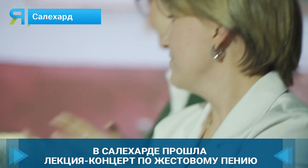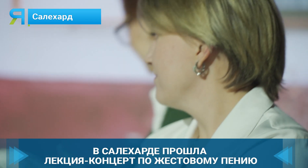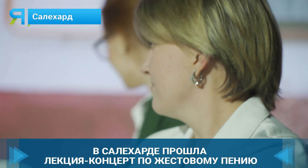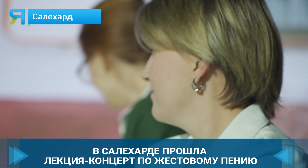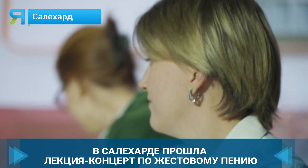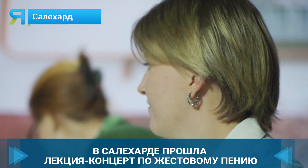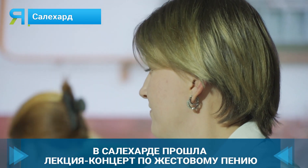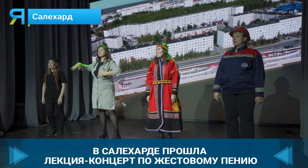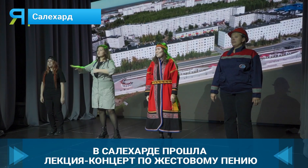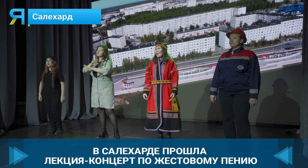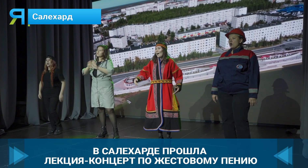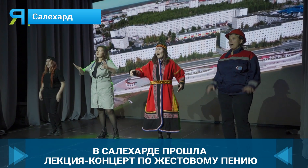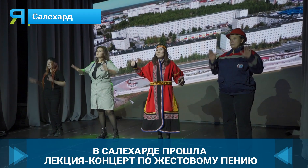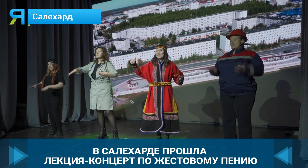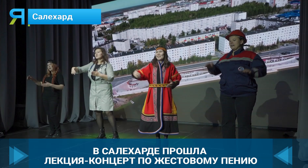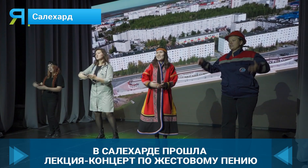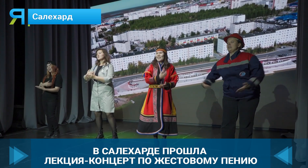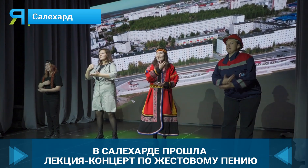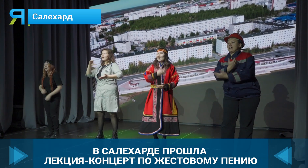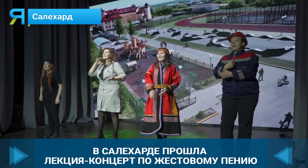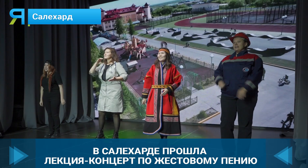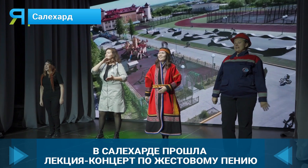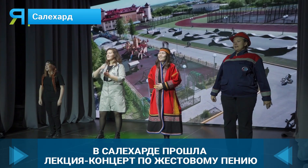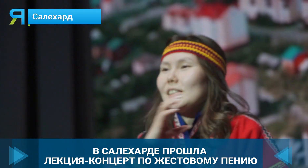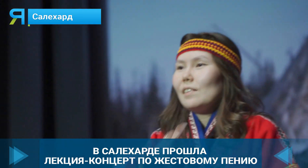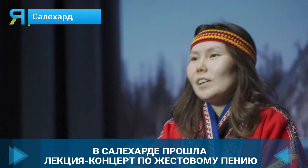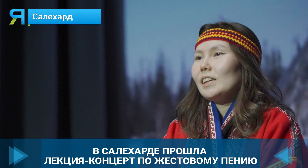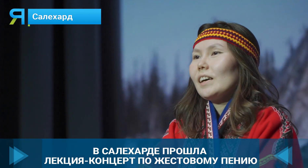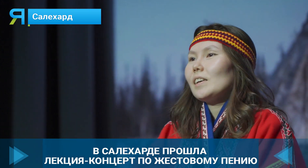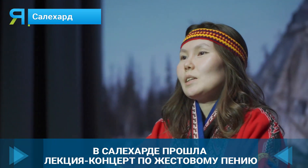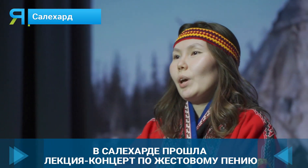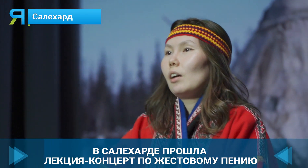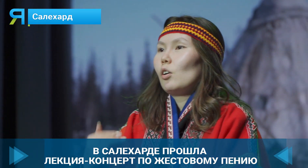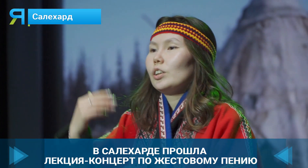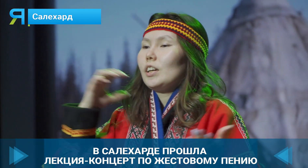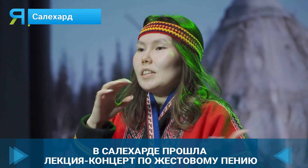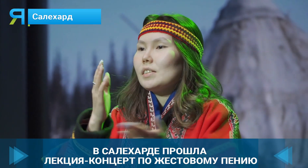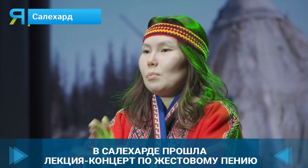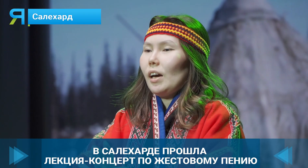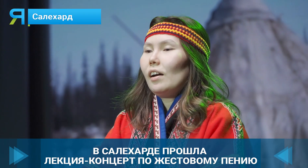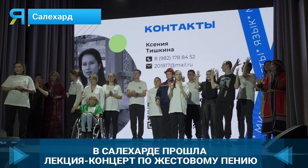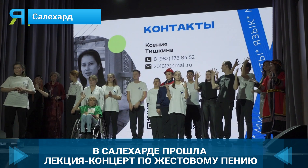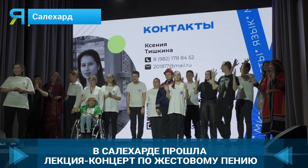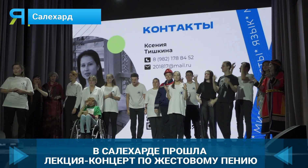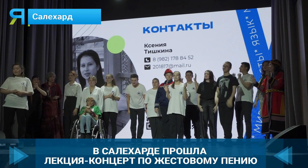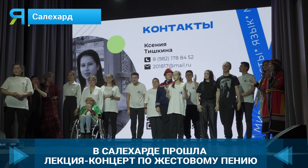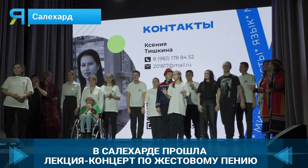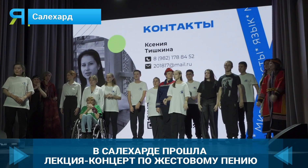особенностями развития. В России таких особенных почти 13 миллионов человек. На Ямале около 600. Большая часть общается на жестовом языке.